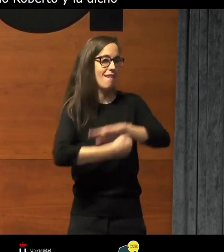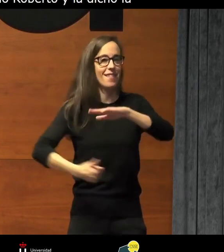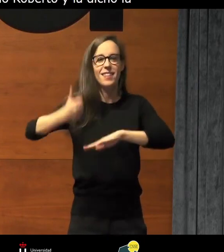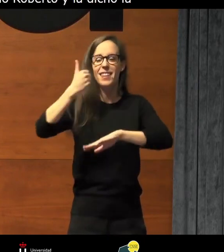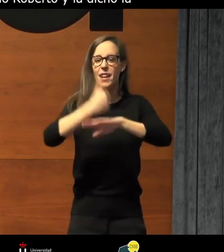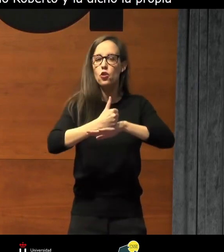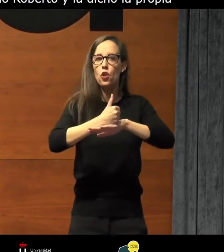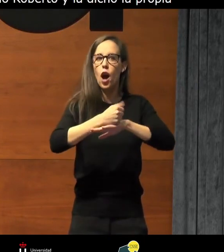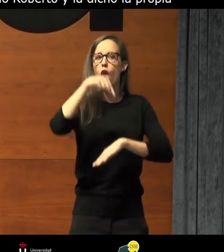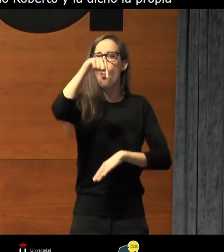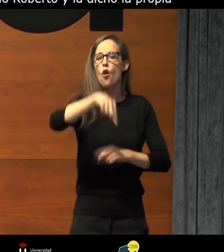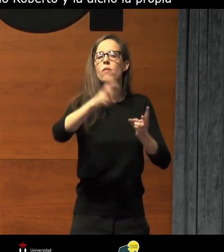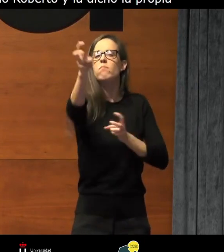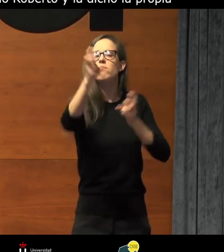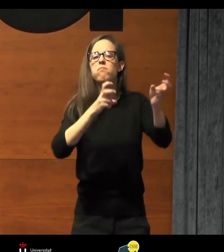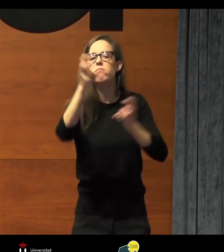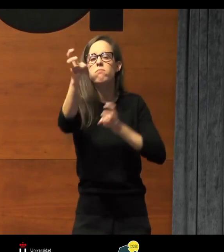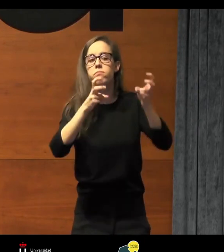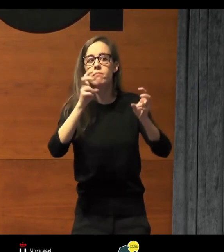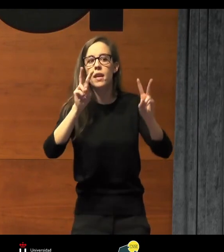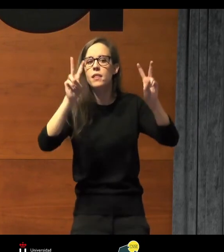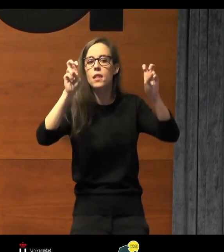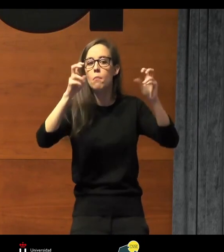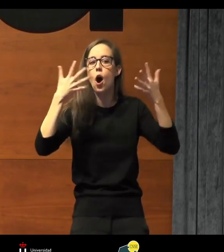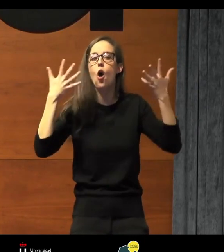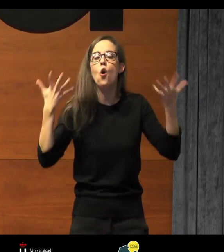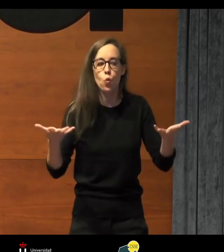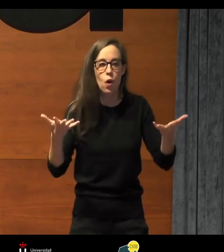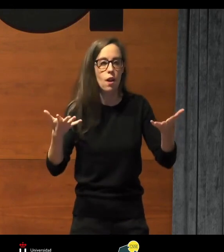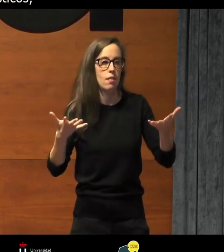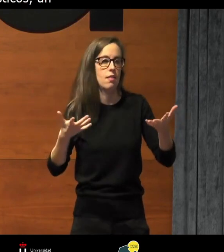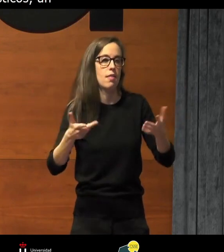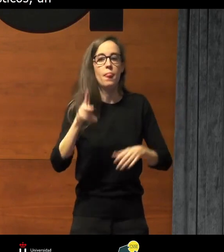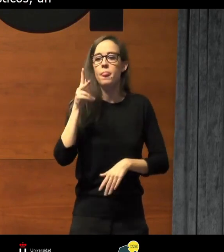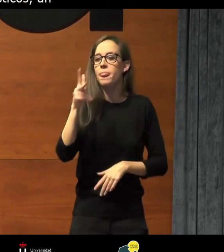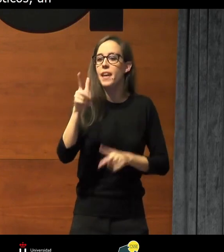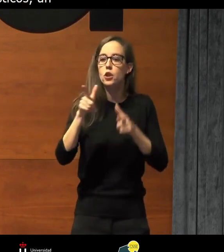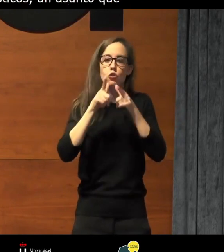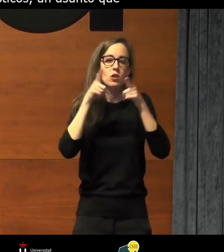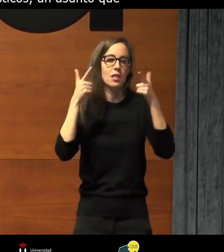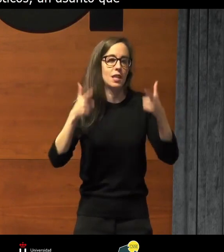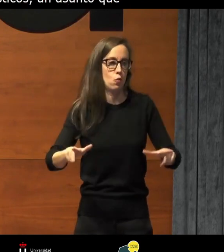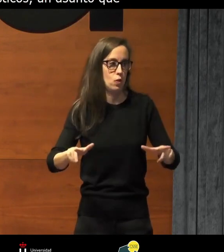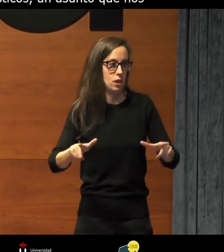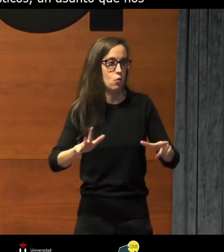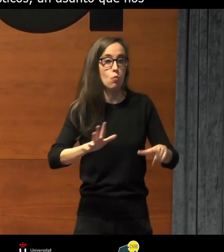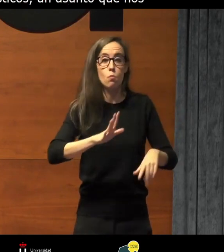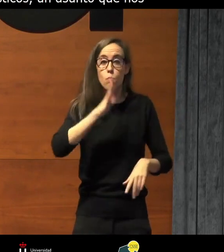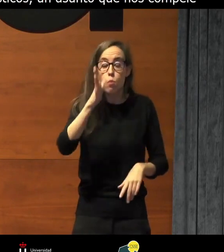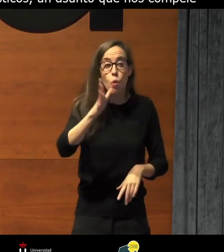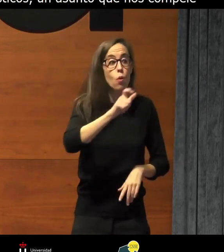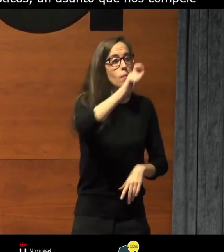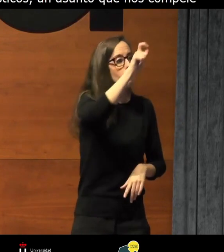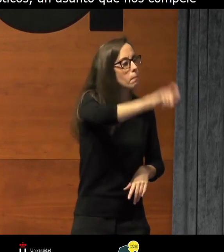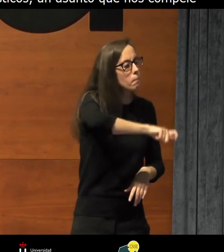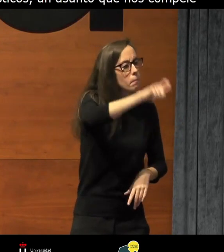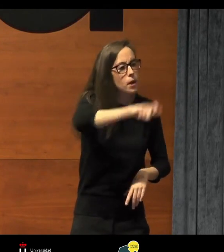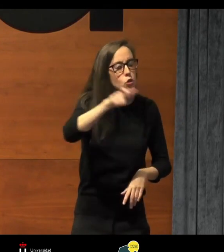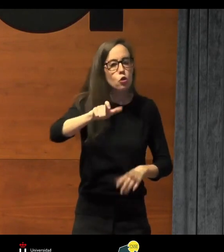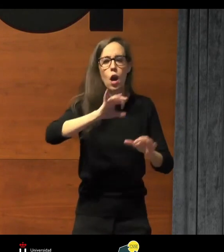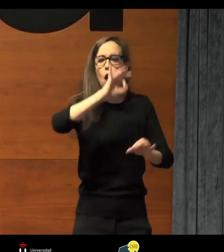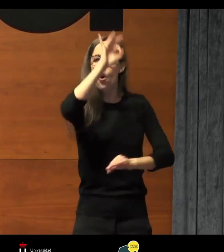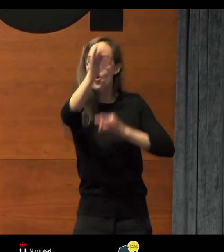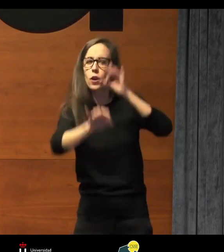derechos lingüísticos, un asunto que nos compele a personas y organizaciones que entendemos